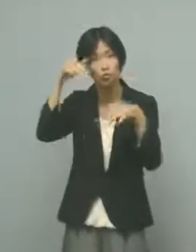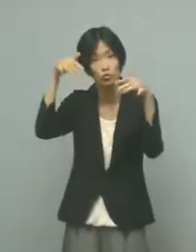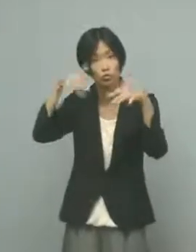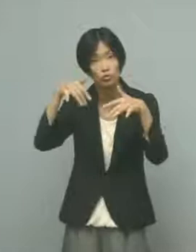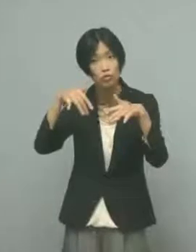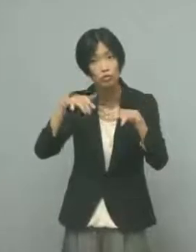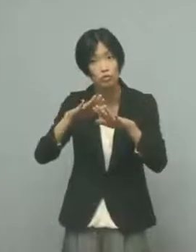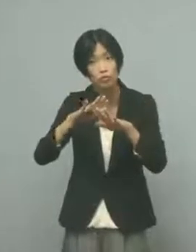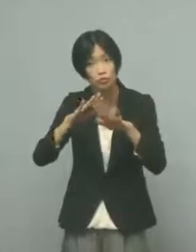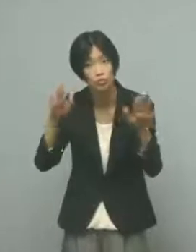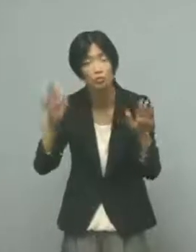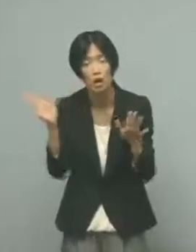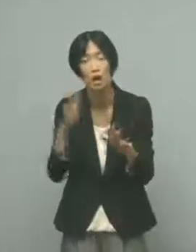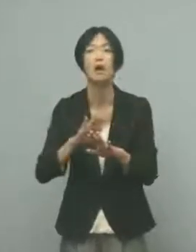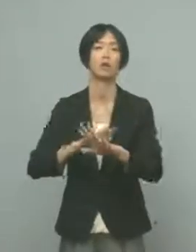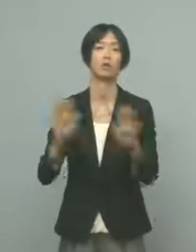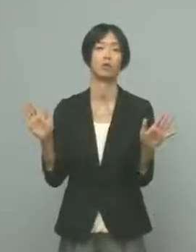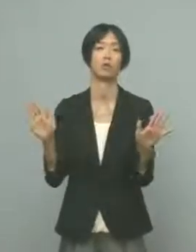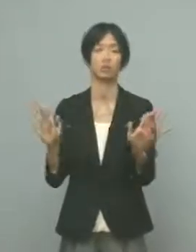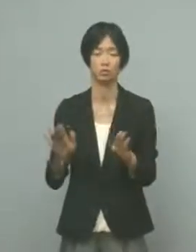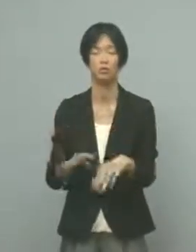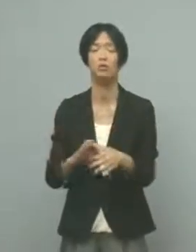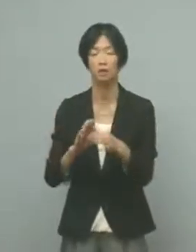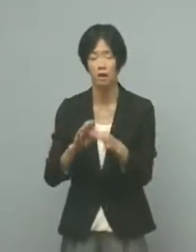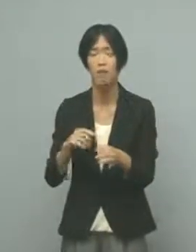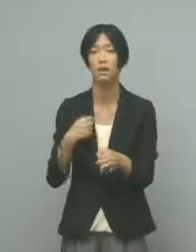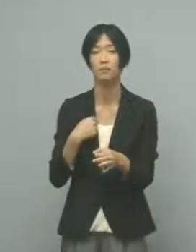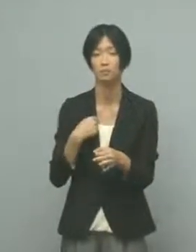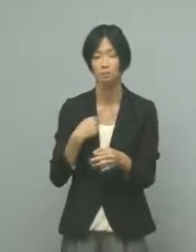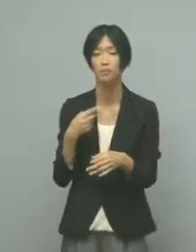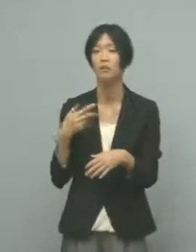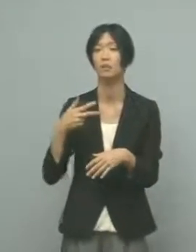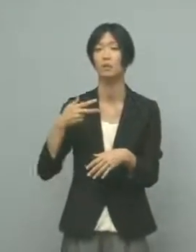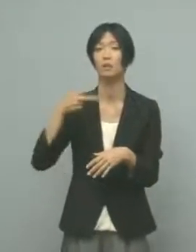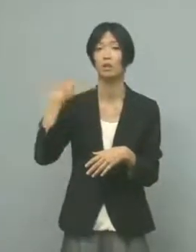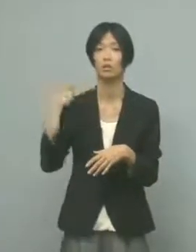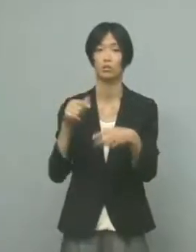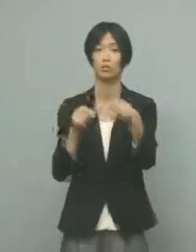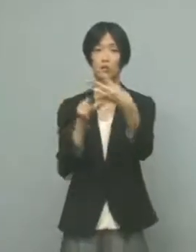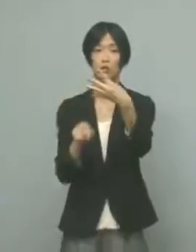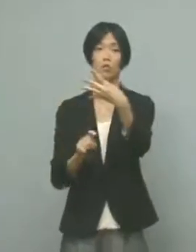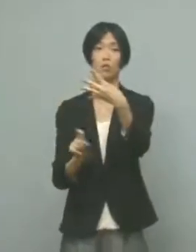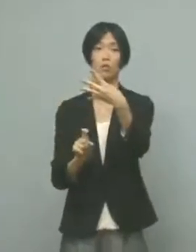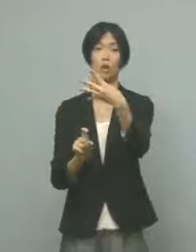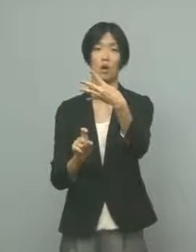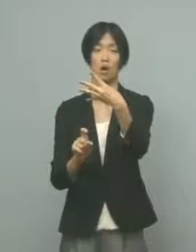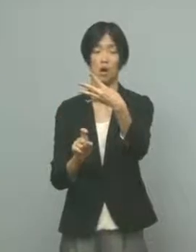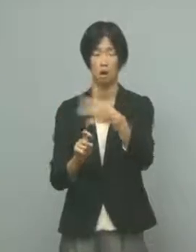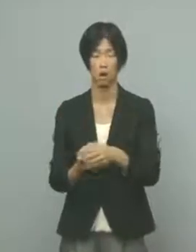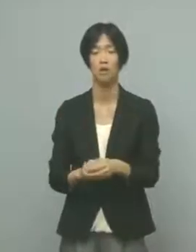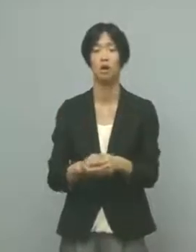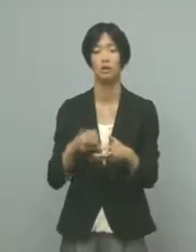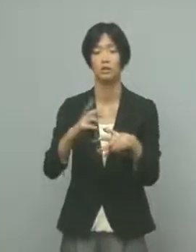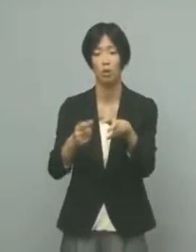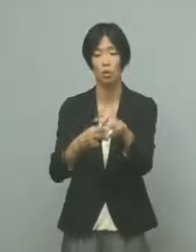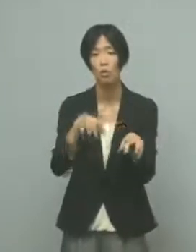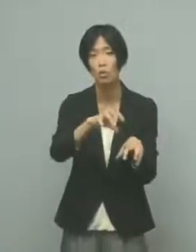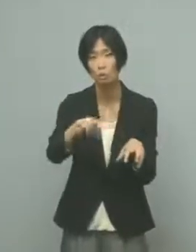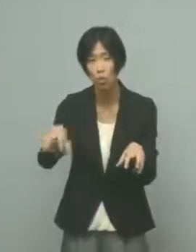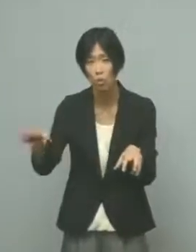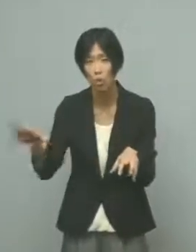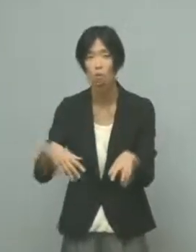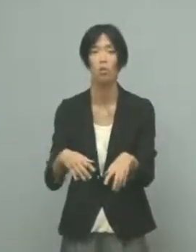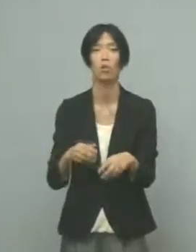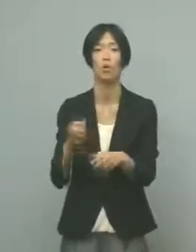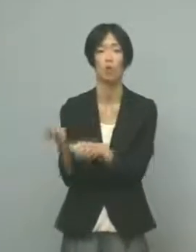される予定であります。そのため県では先週の4月10日に各市町村、